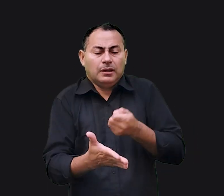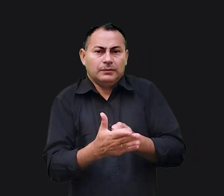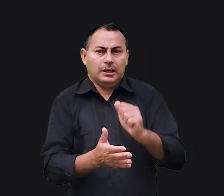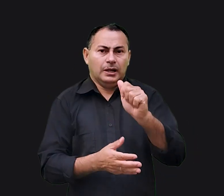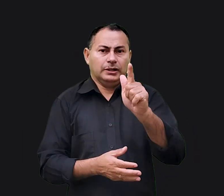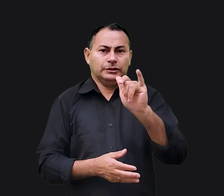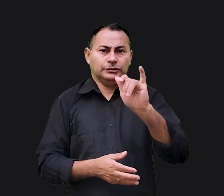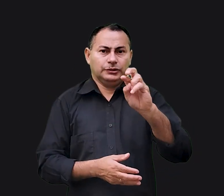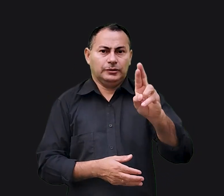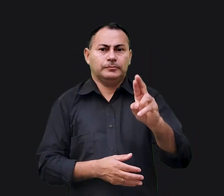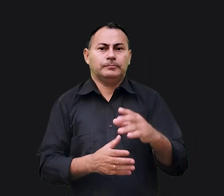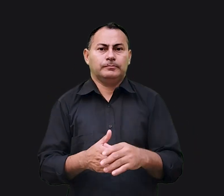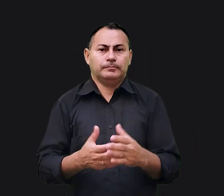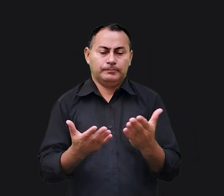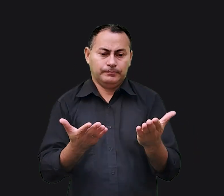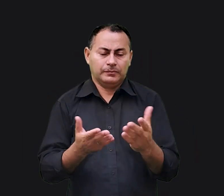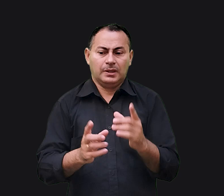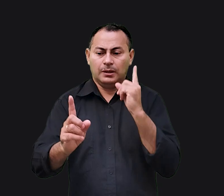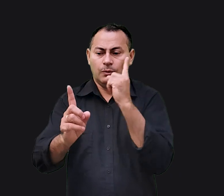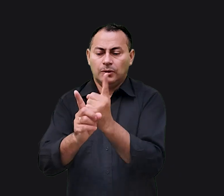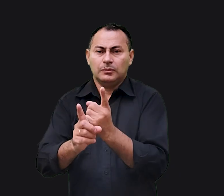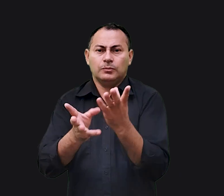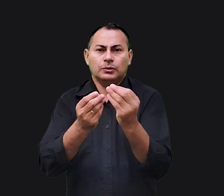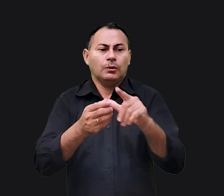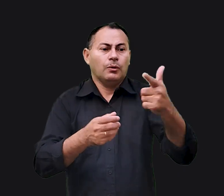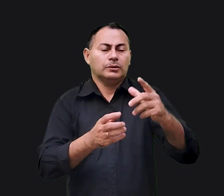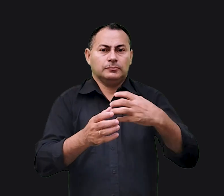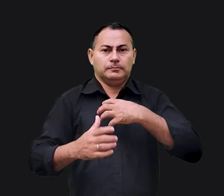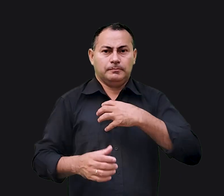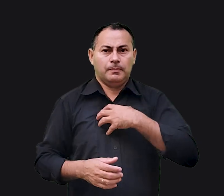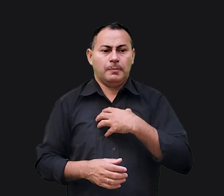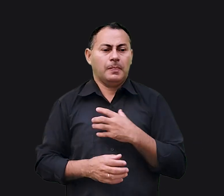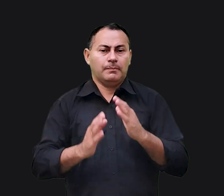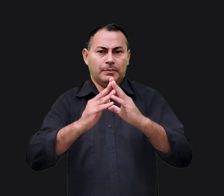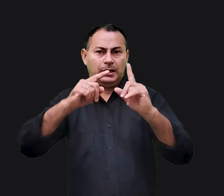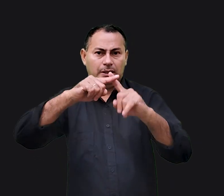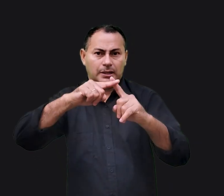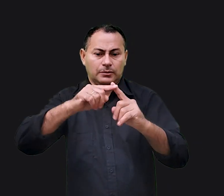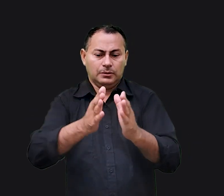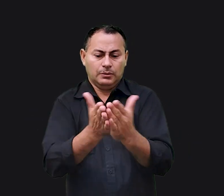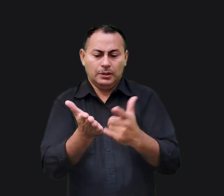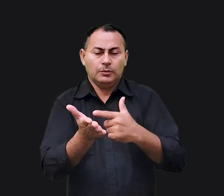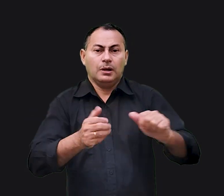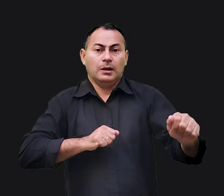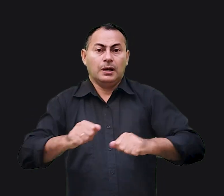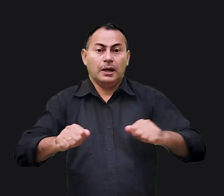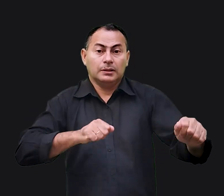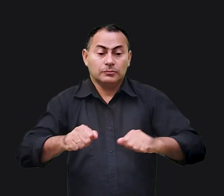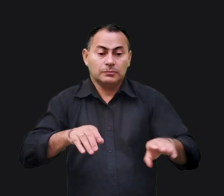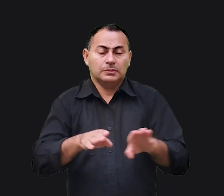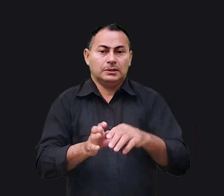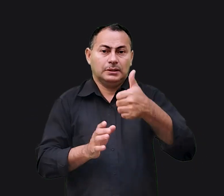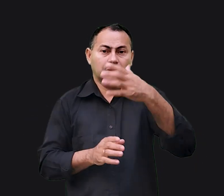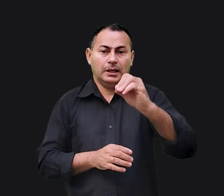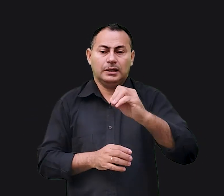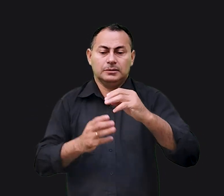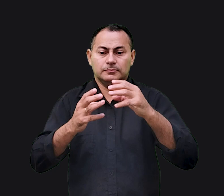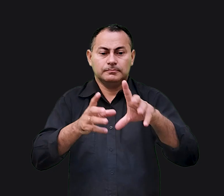agir. Encontramos muitos outros padrões para a igreja no livro de Atos, além destes 10 mencionados. Por